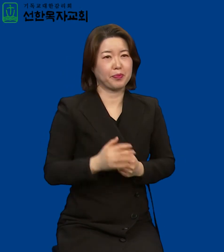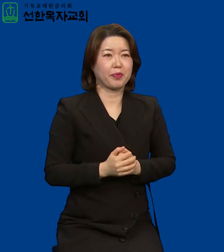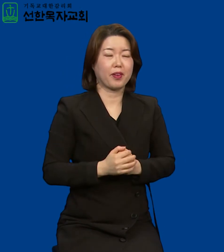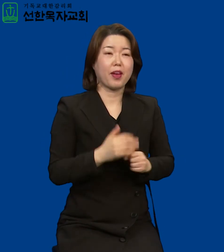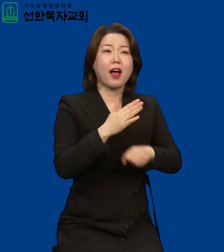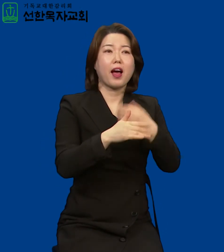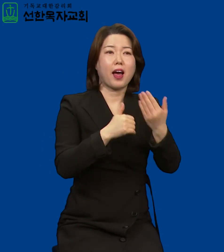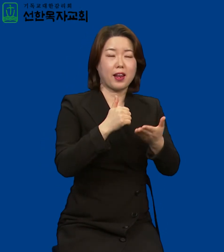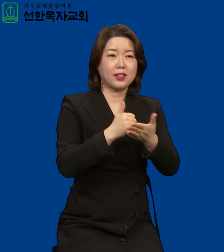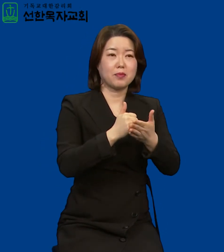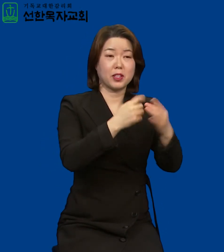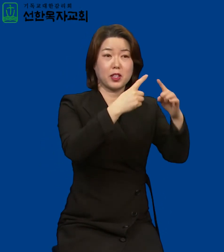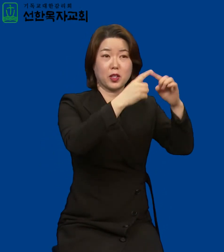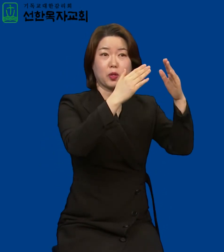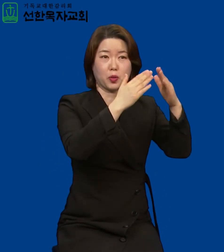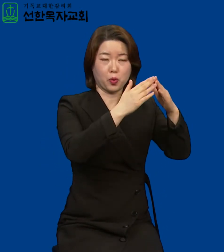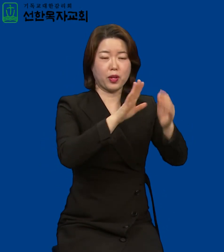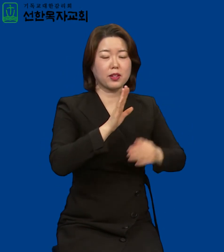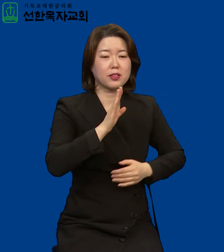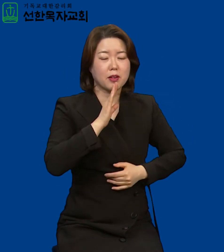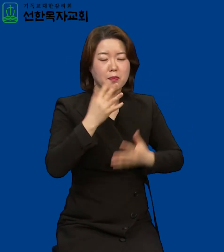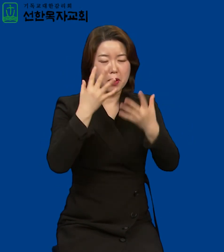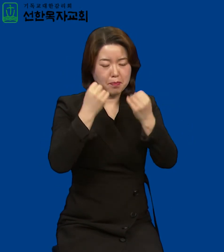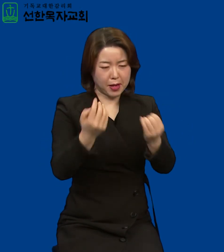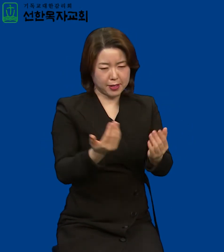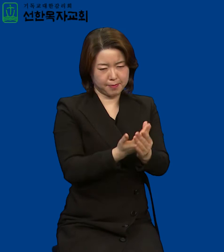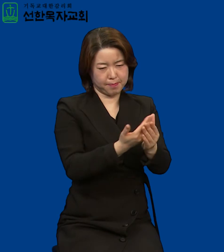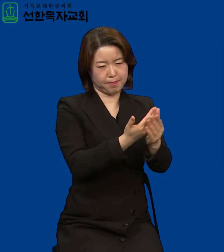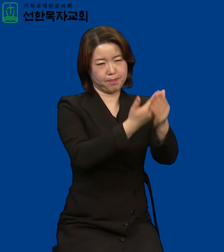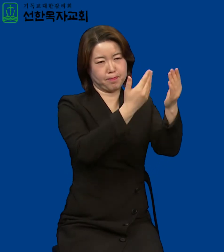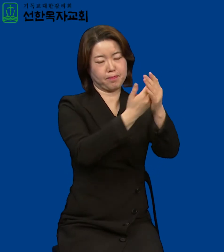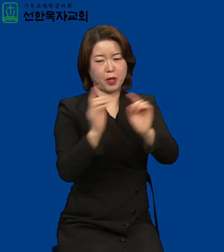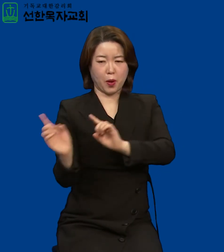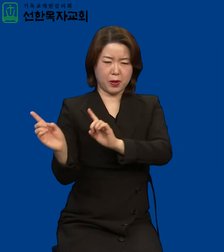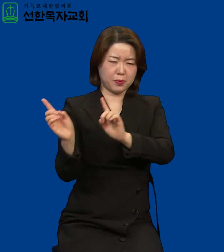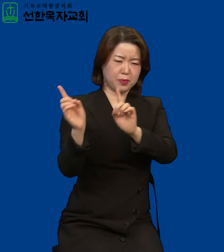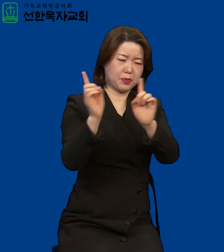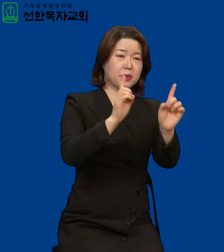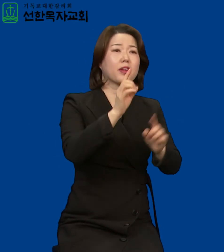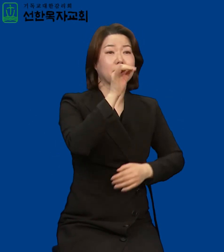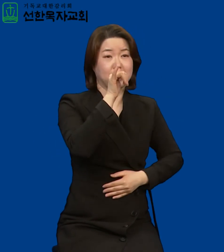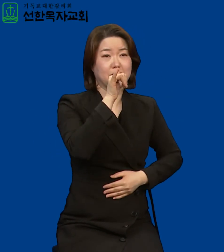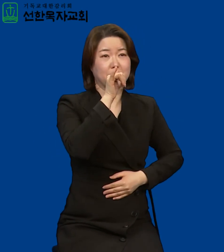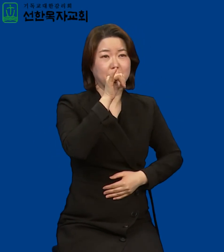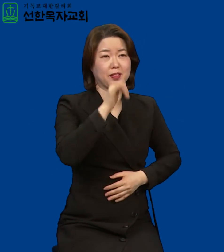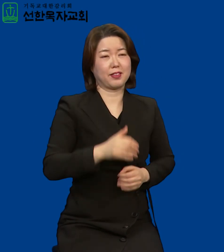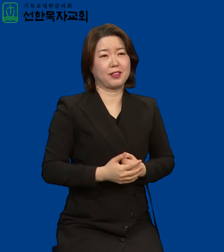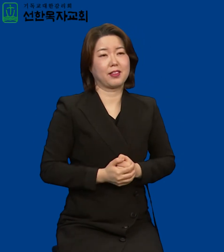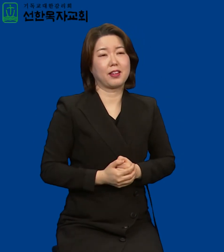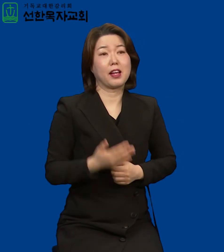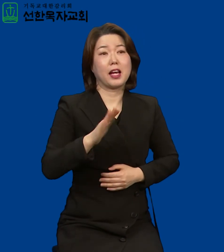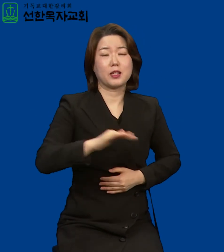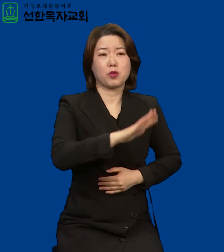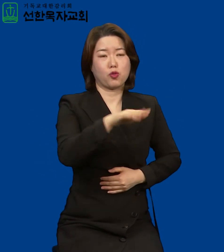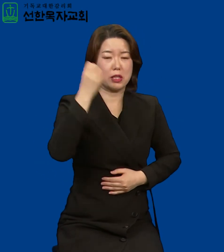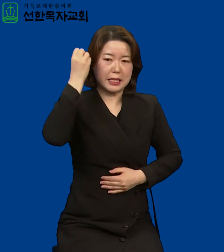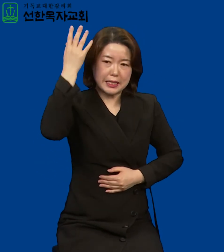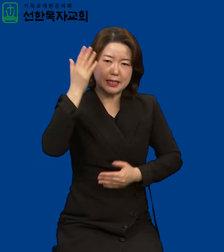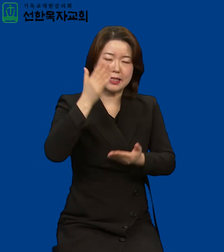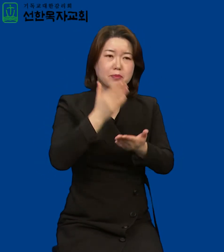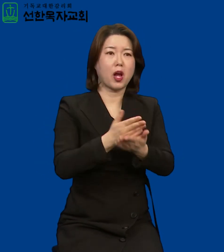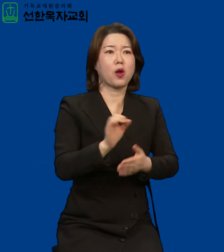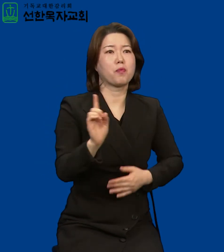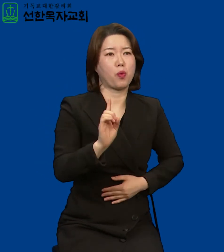하나님이 교회를 참 많이 성장시키시고 회복시켜 주셨습니다. 그러나 우리가 정말 잊지 말아야 할